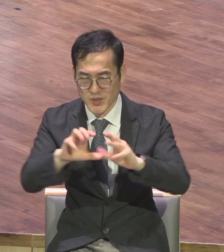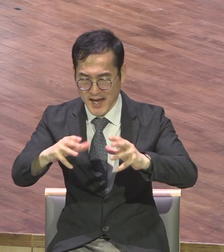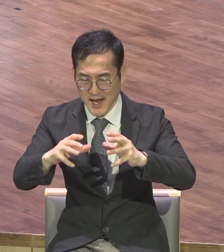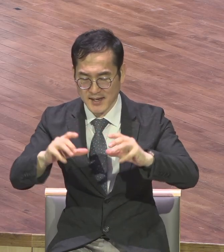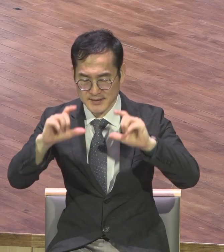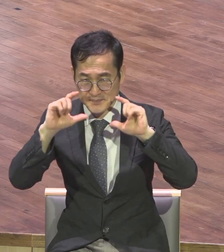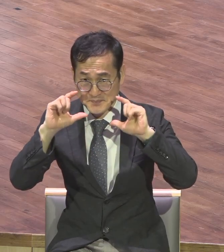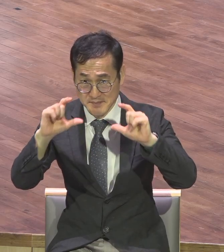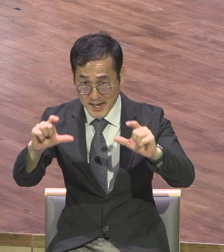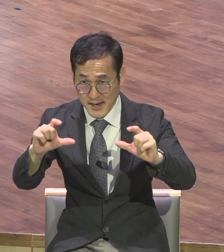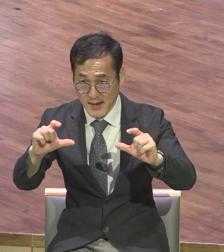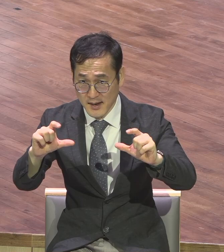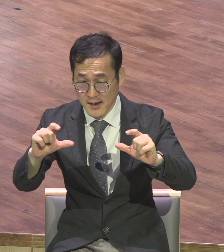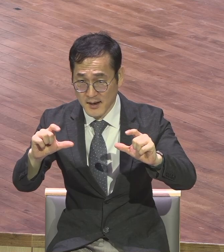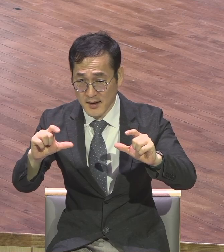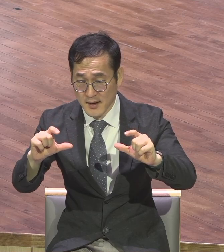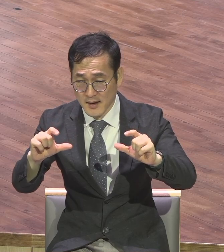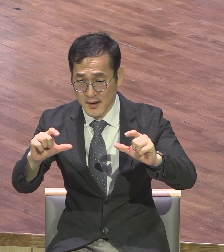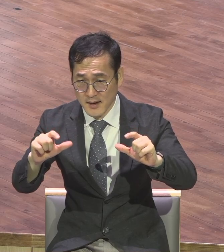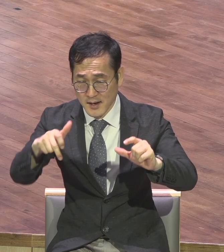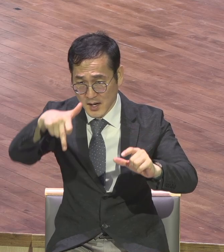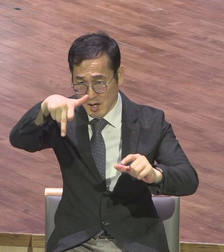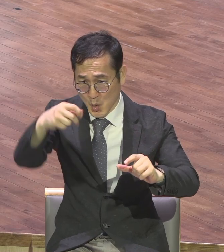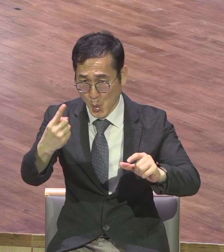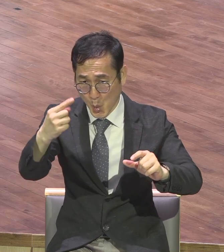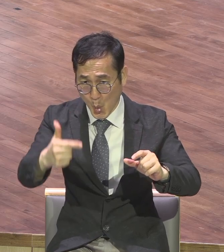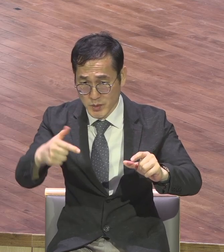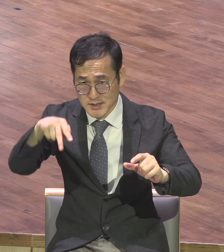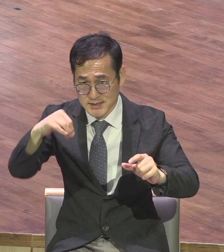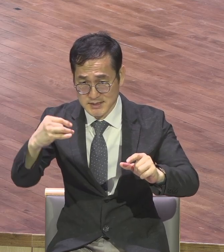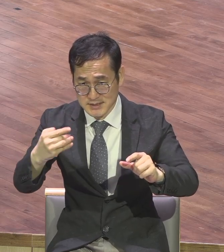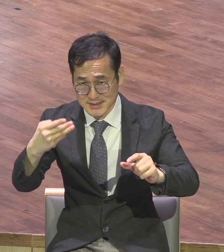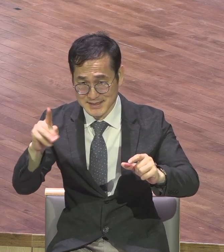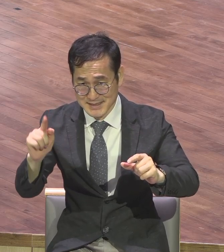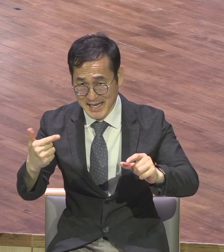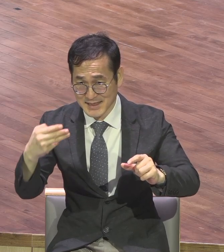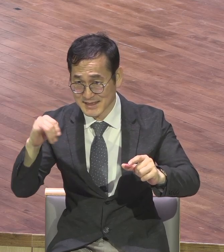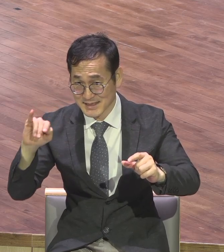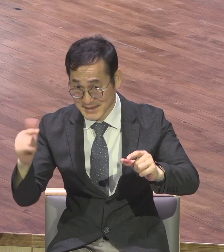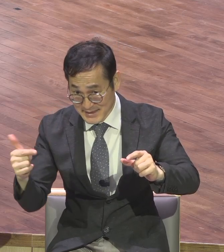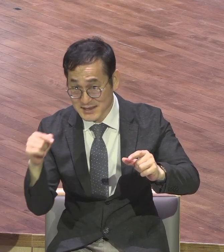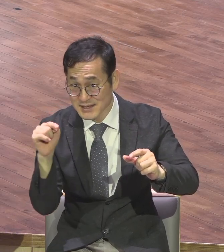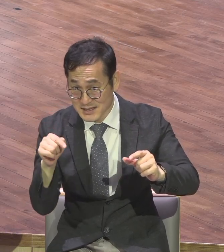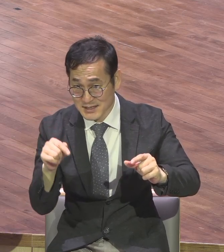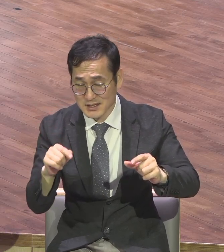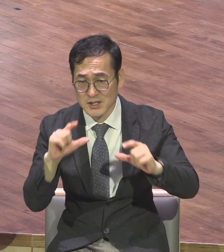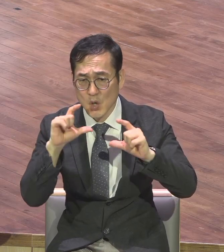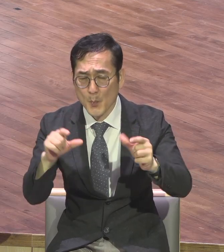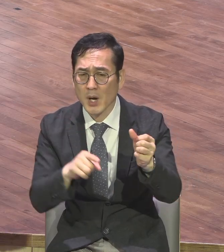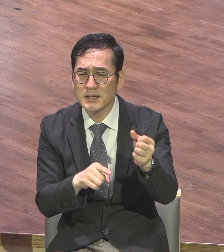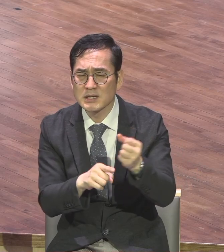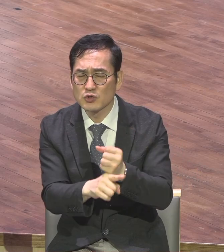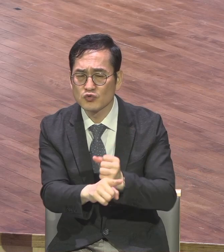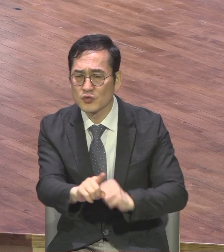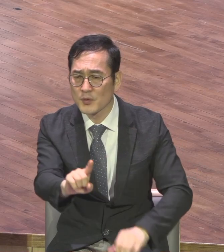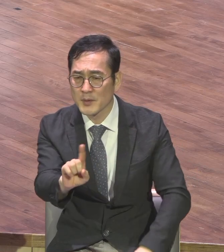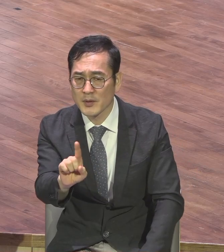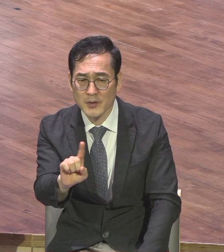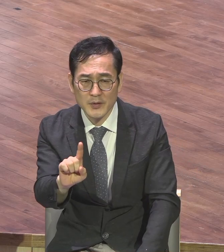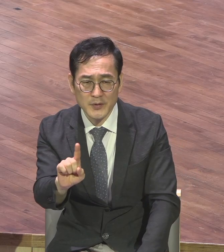국교가 기독교로 선포를 콘스탄틴 황제가 313년에 그렇게 선포하게 된 이유가 있다는 거. 이유가